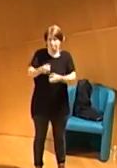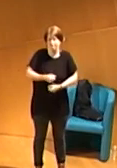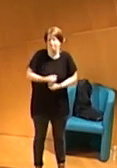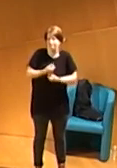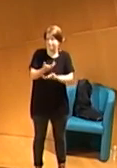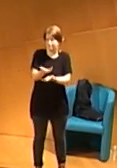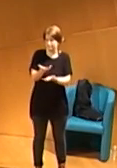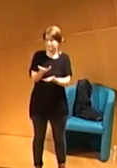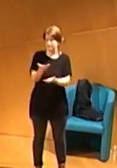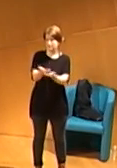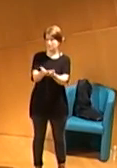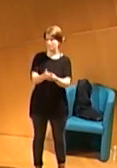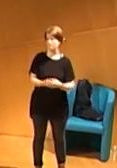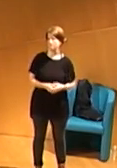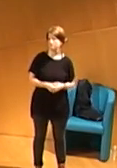Mais vous voyez,